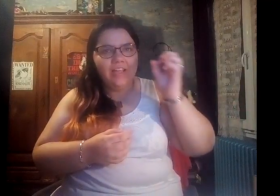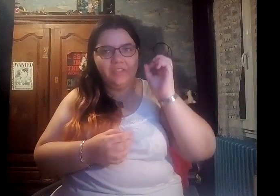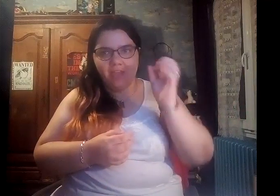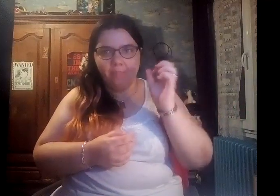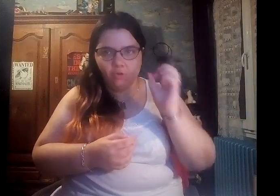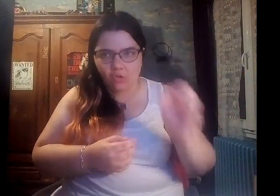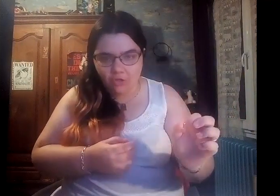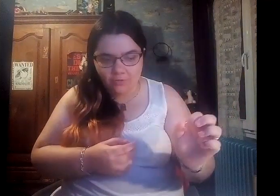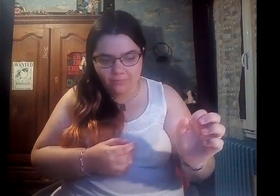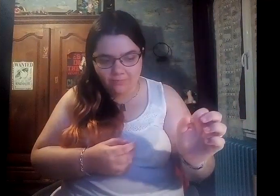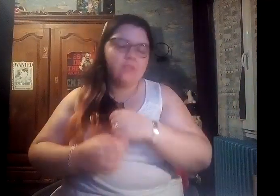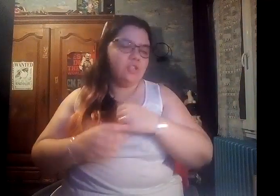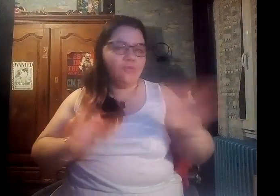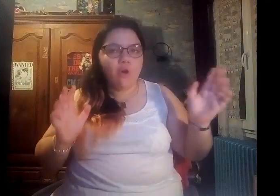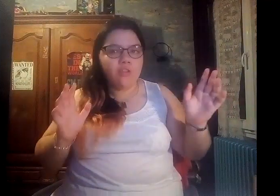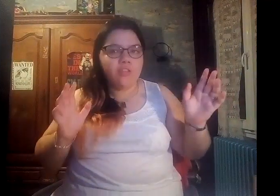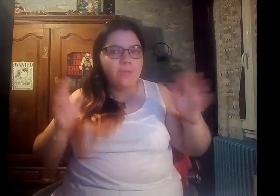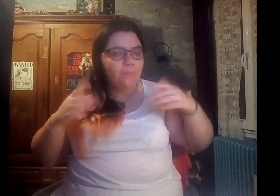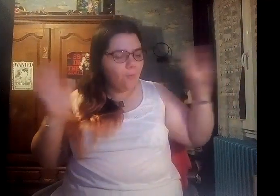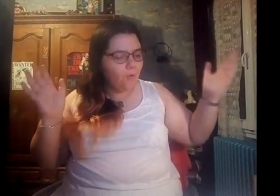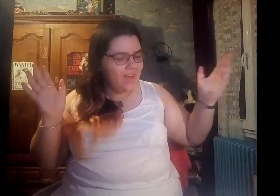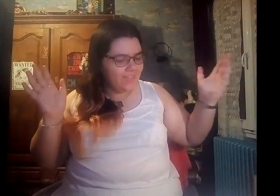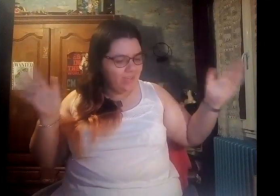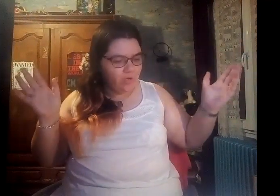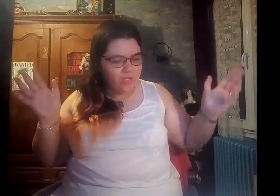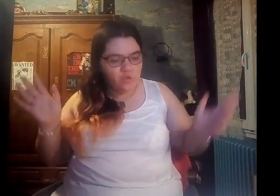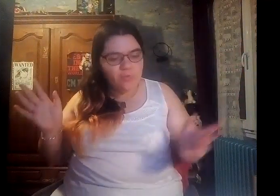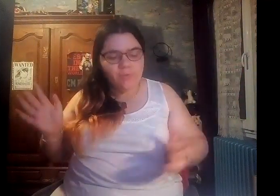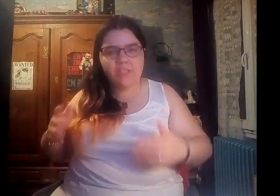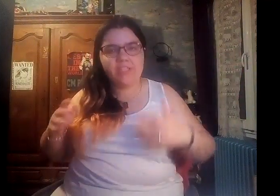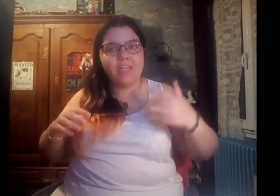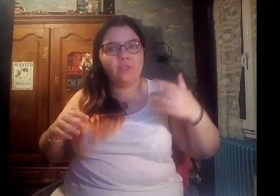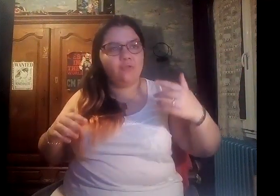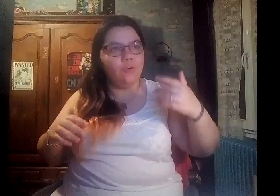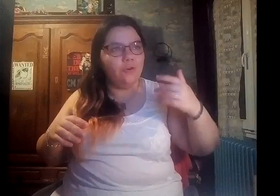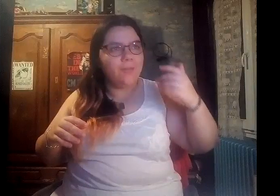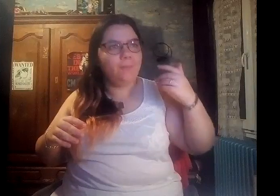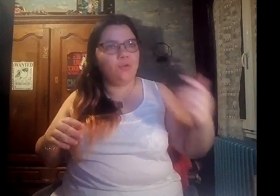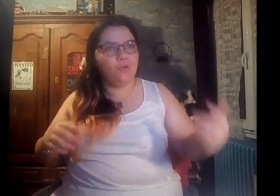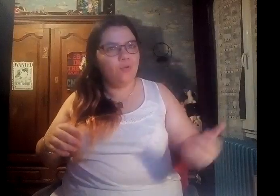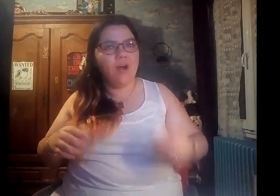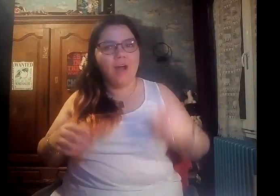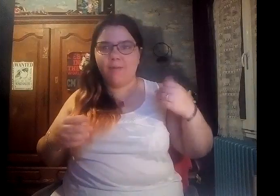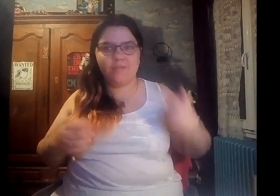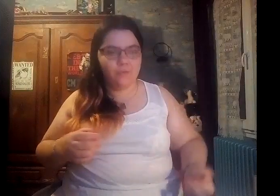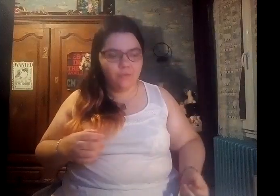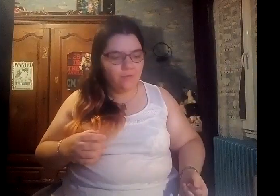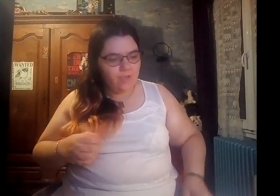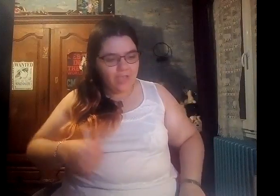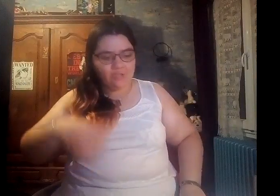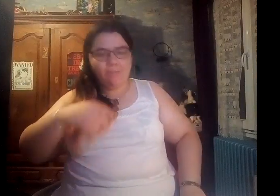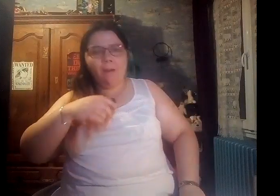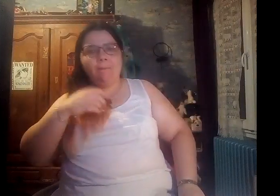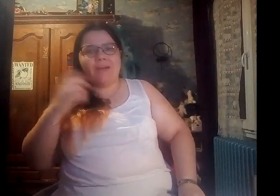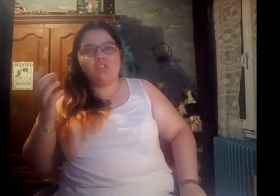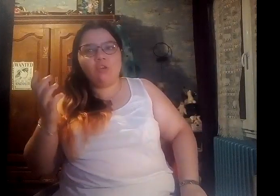débunk je vous le redis pour moi la théorie du mimique c'est du grand n'importe quoi à mes yeux et ce n'est pas parce que